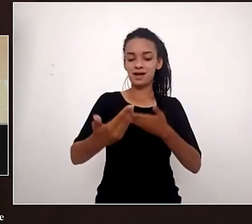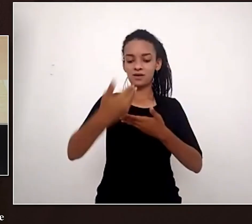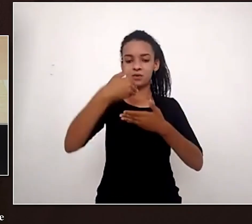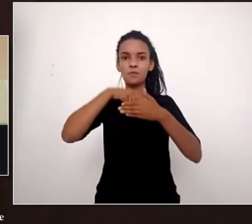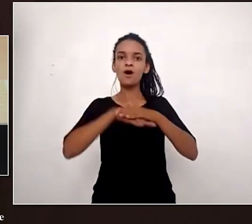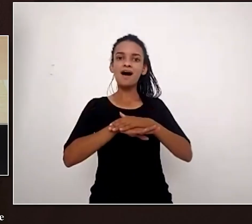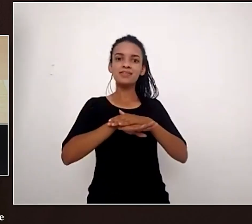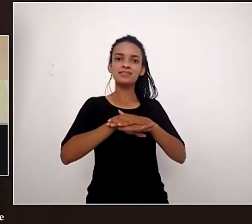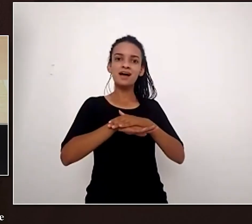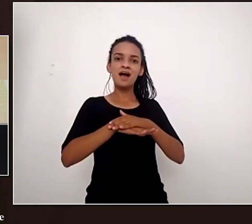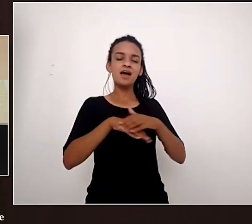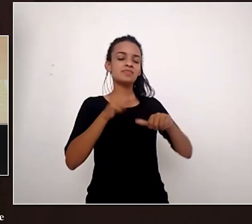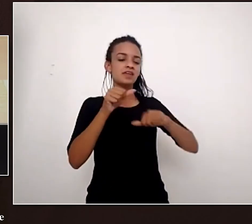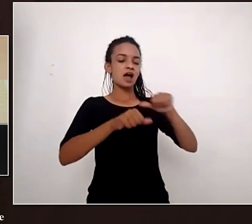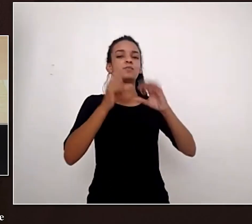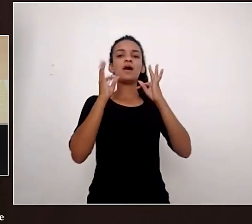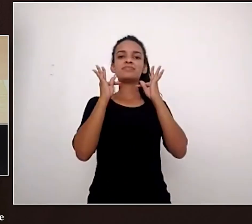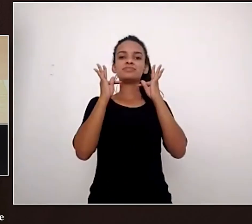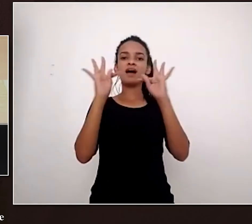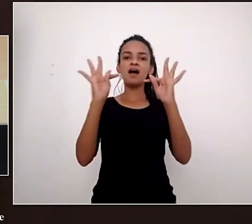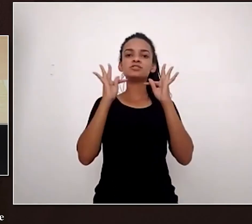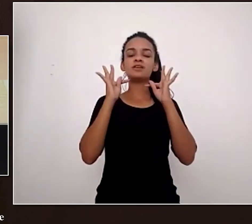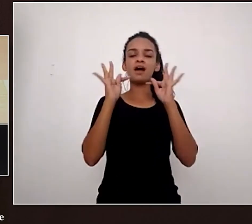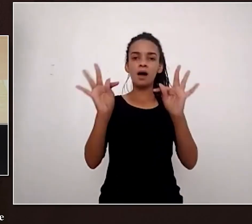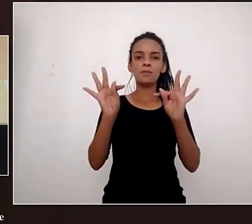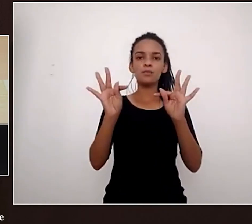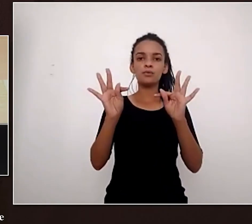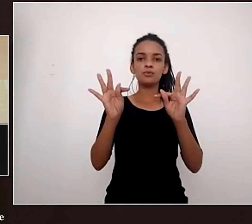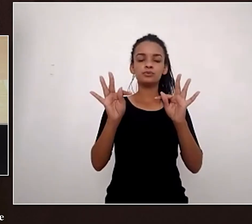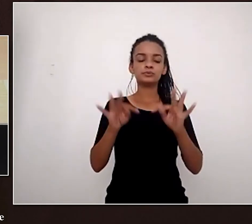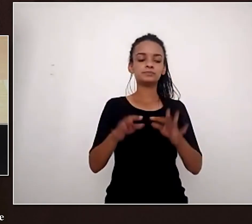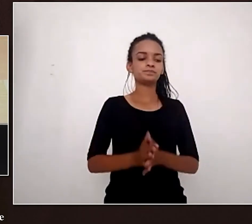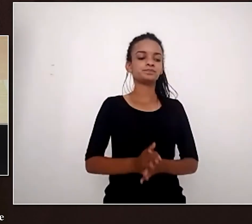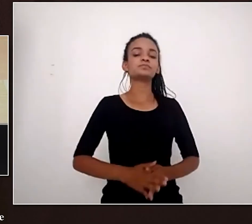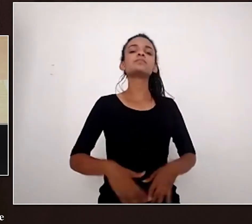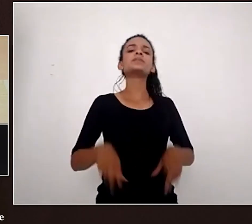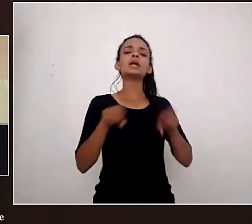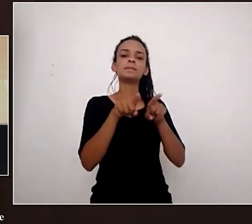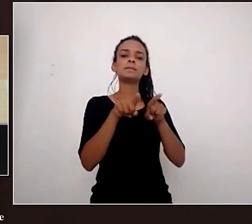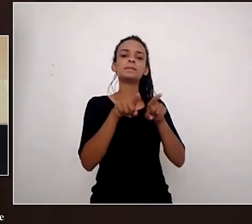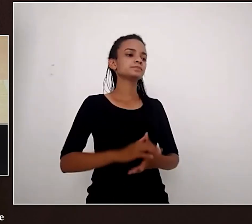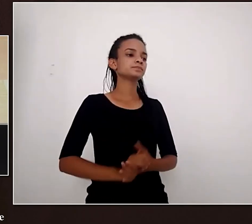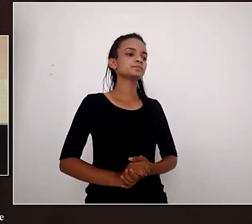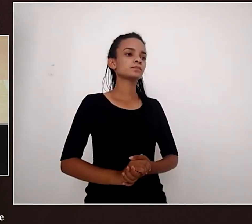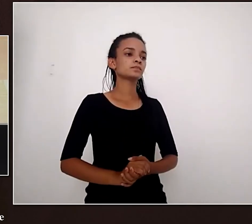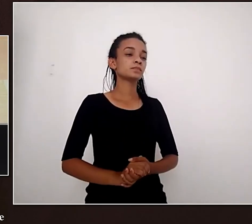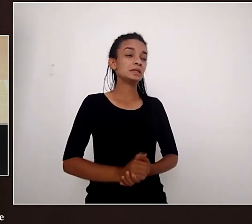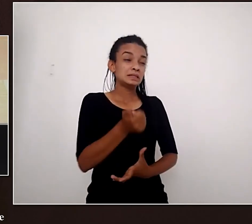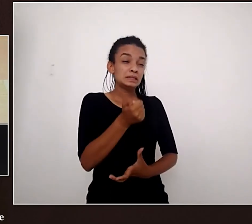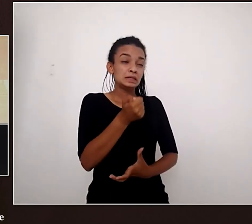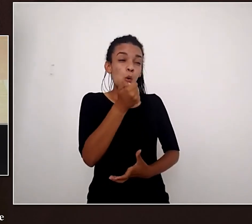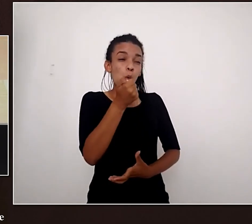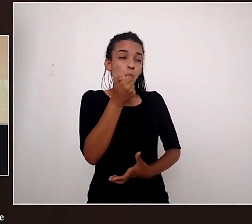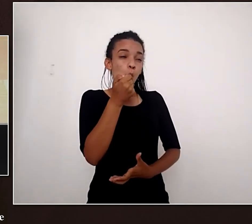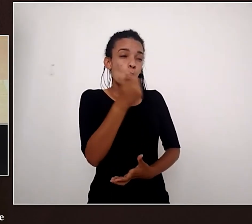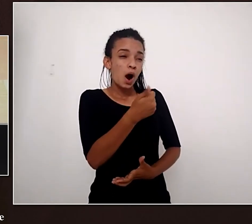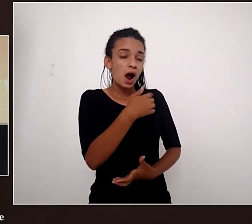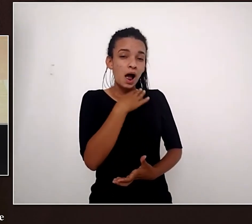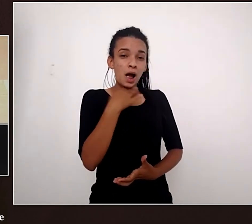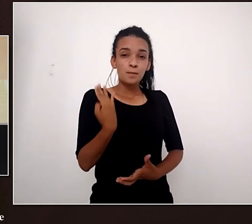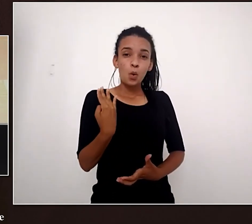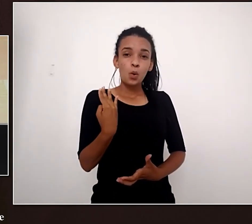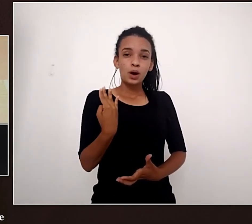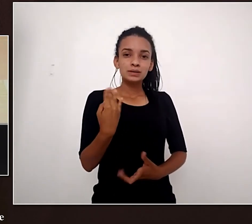o seu testemunho. E em terceiro lugar, e mesmo em face da morte, não amaram